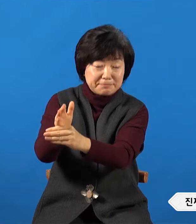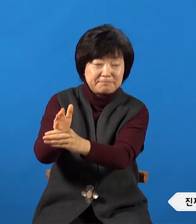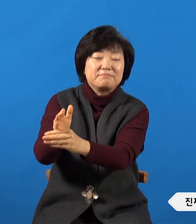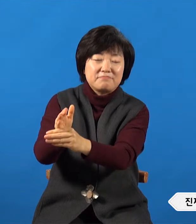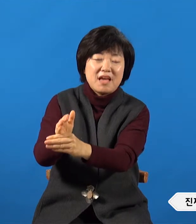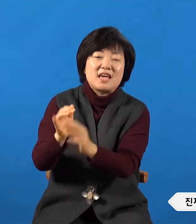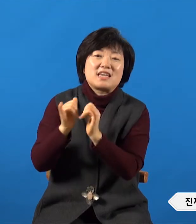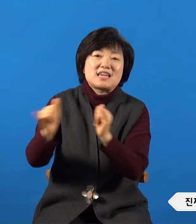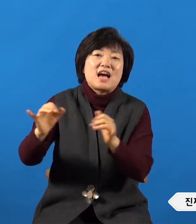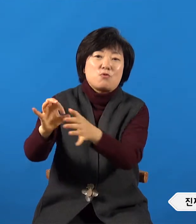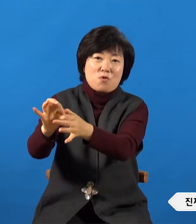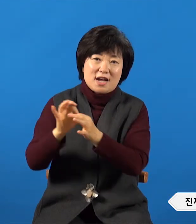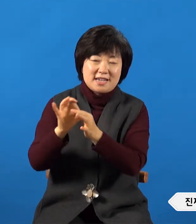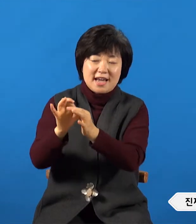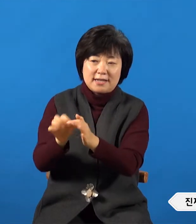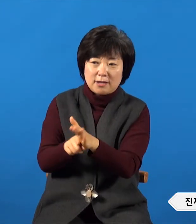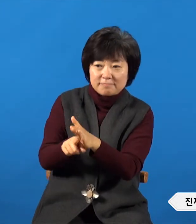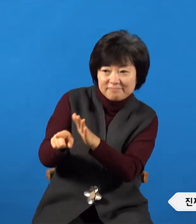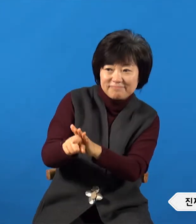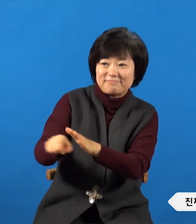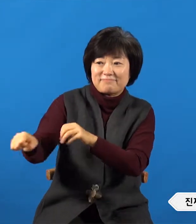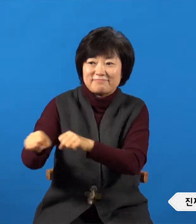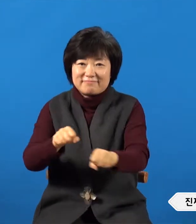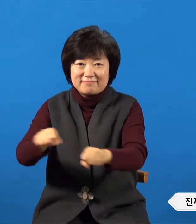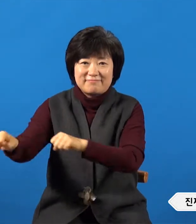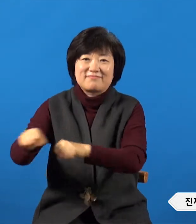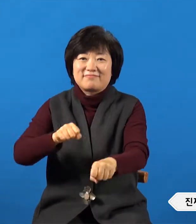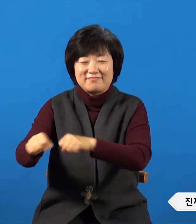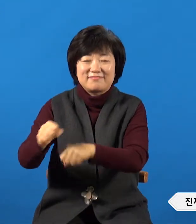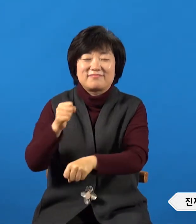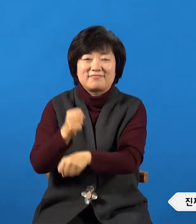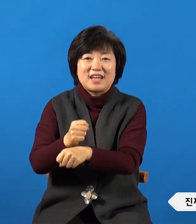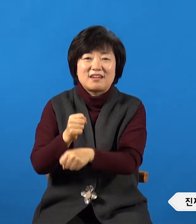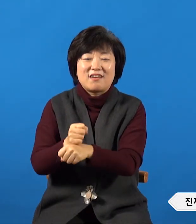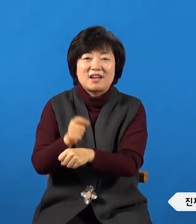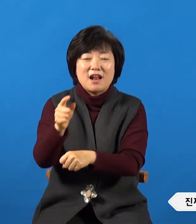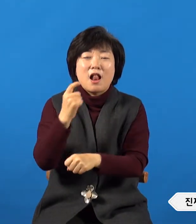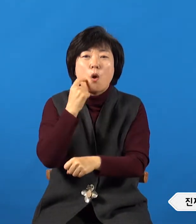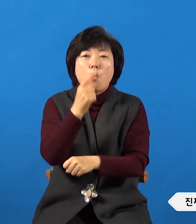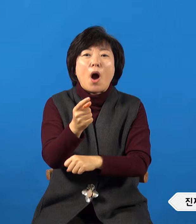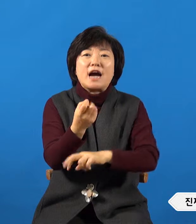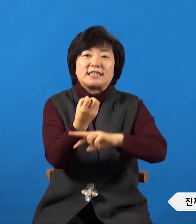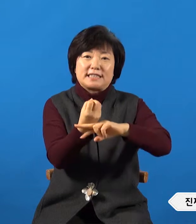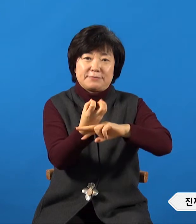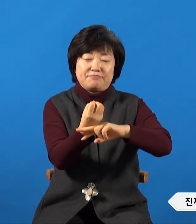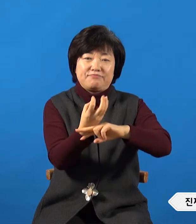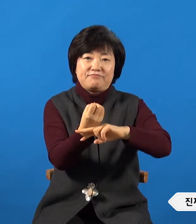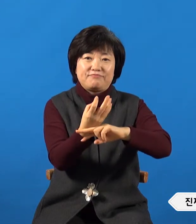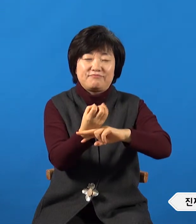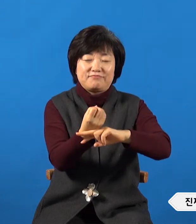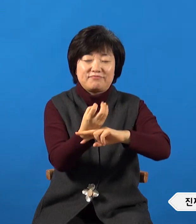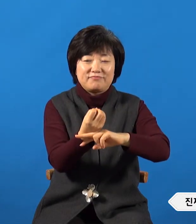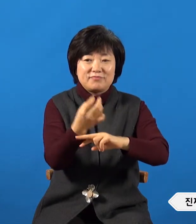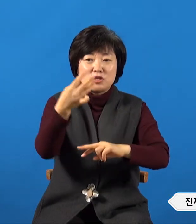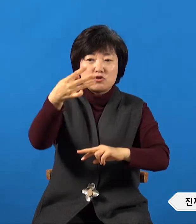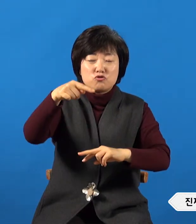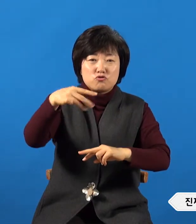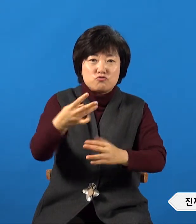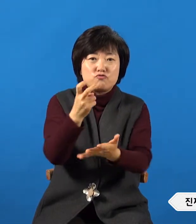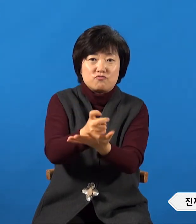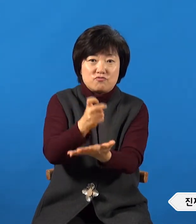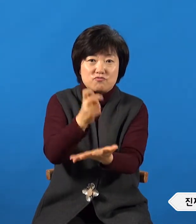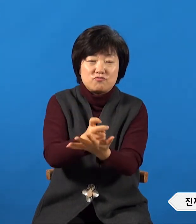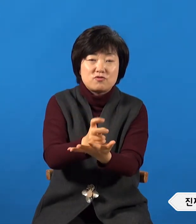중심의 인간관계를 적극적으로 해야 하는 부분을 황금률이라고 성경은